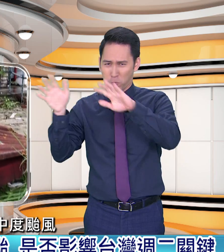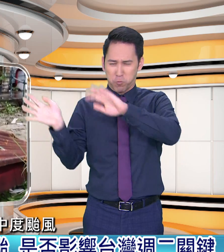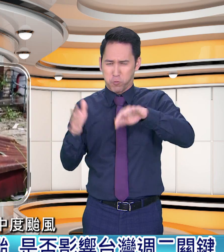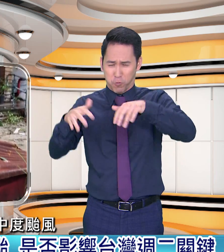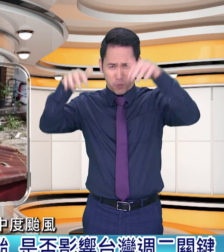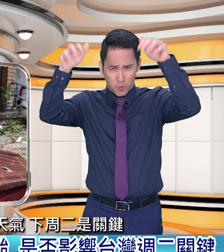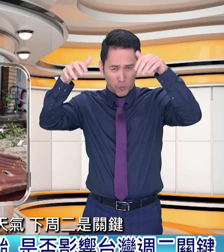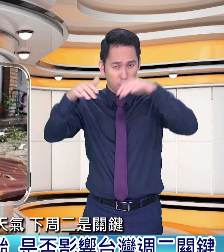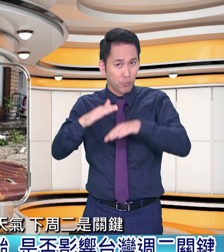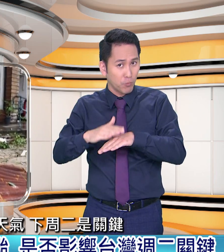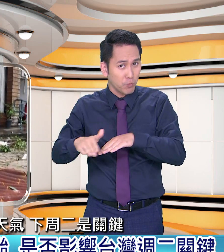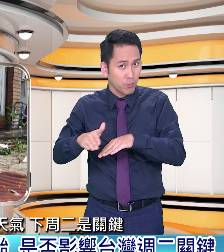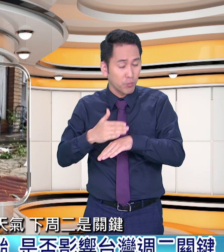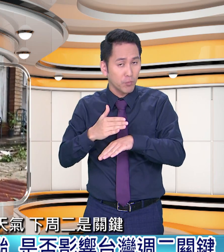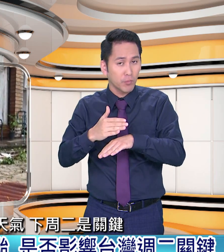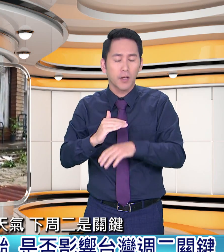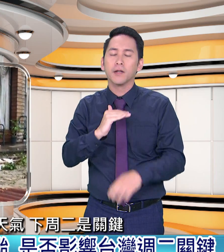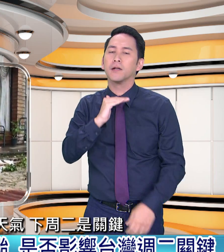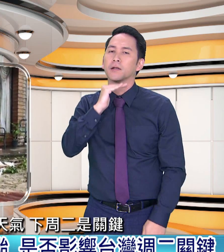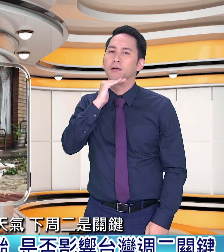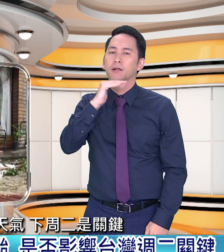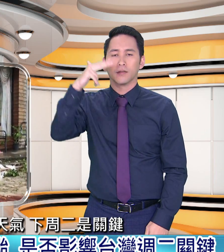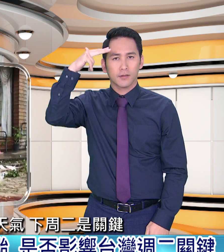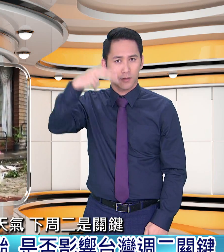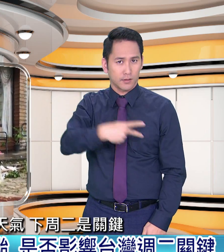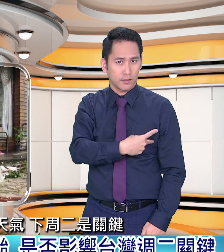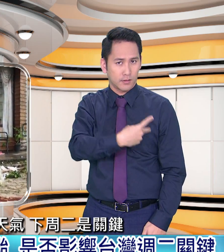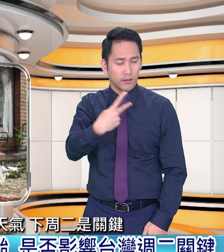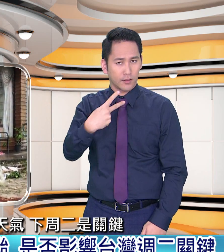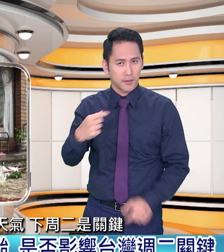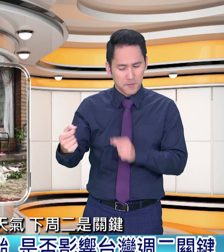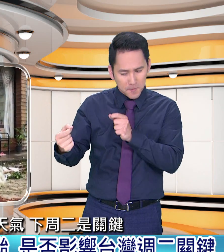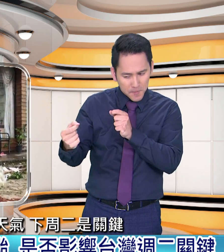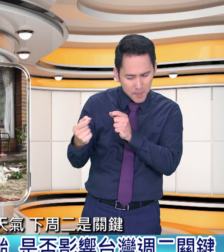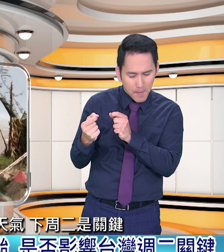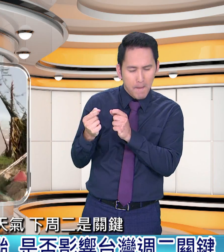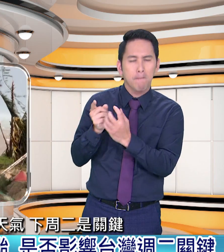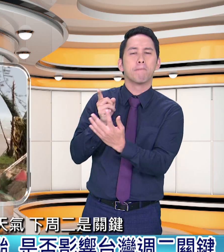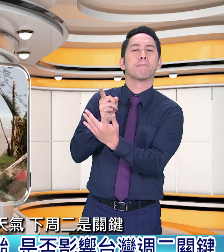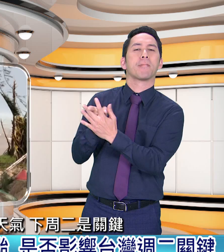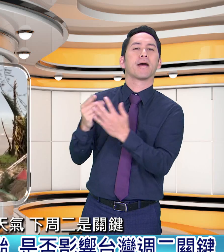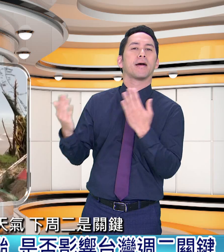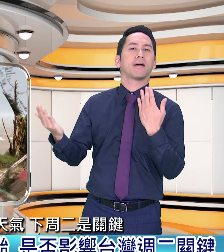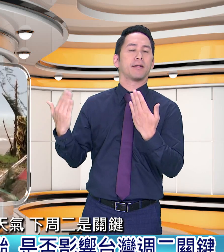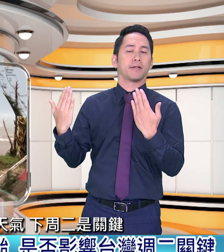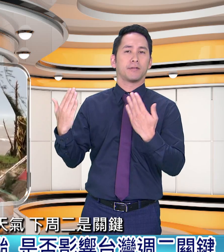风，会不会影响到台湾的天气？下周二是关键。